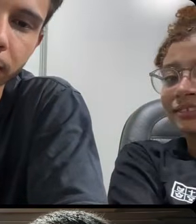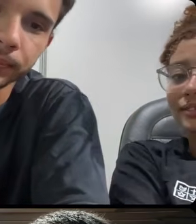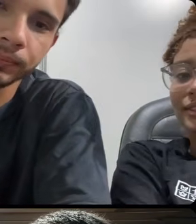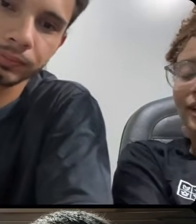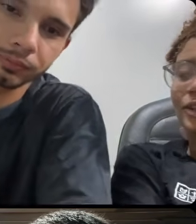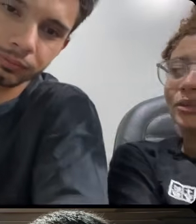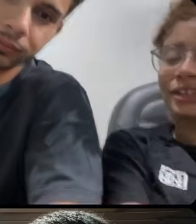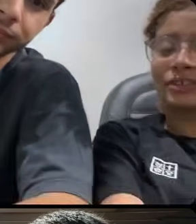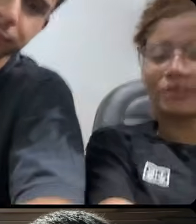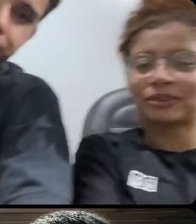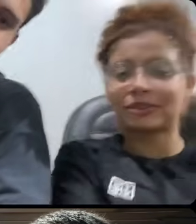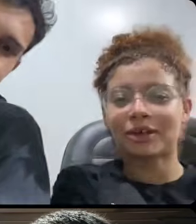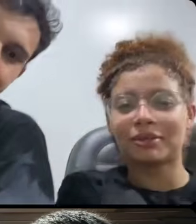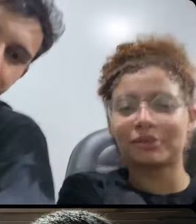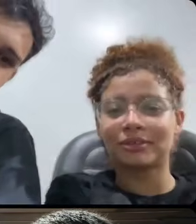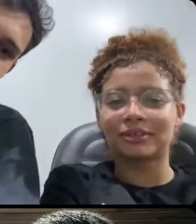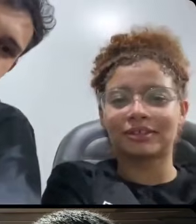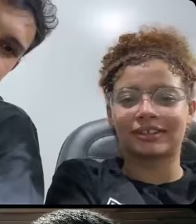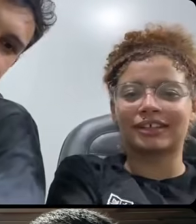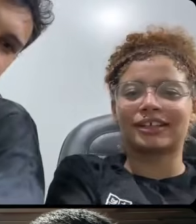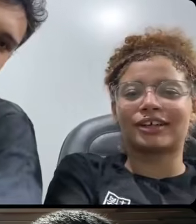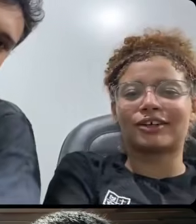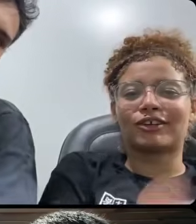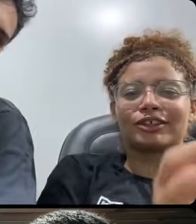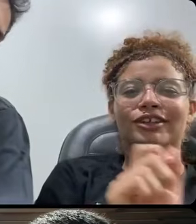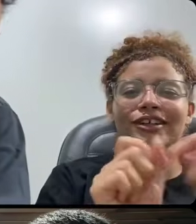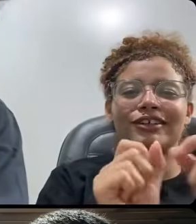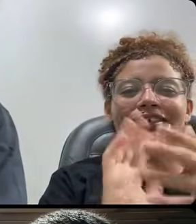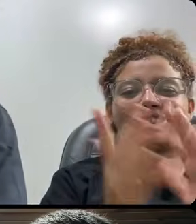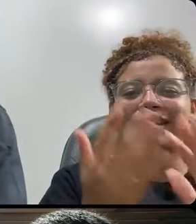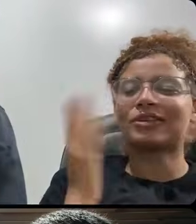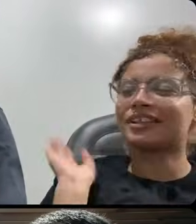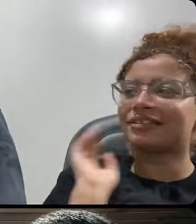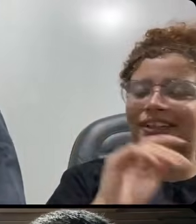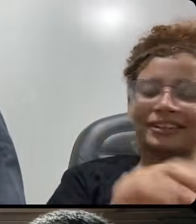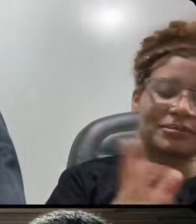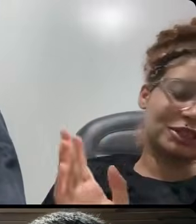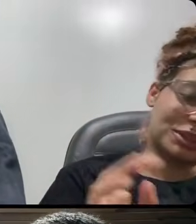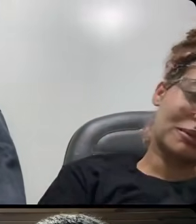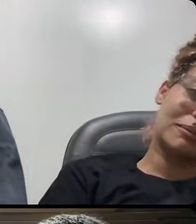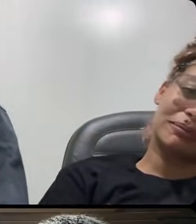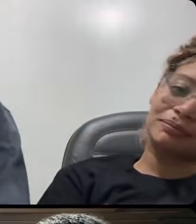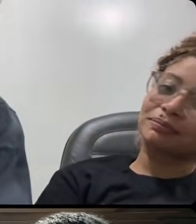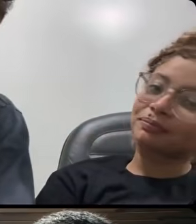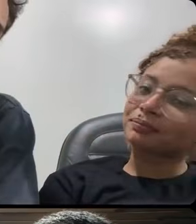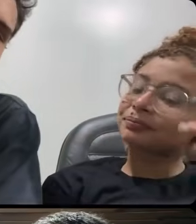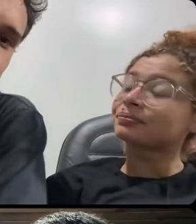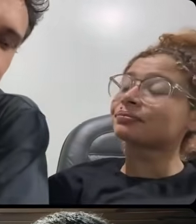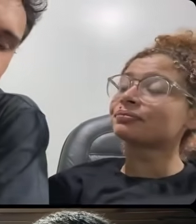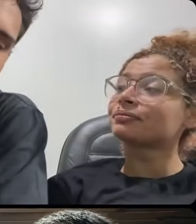Capela de Santana. Peraí que o Cleiton entrou. Só um minuto. Pode. Só fazer enquanto ele fala. Pode sim.